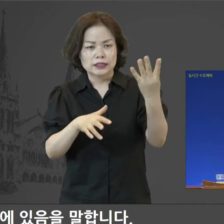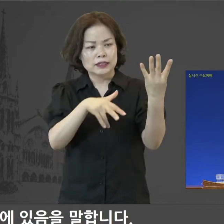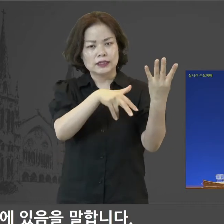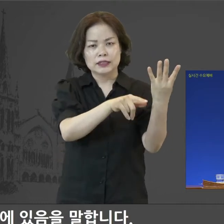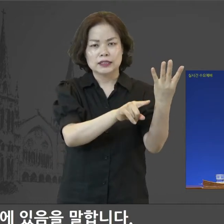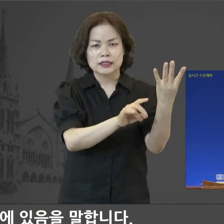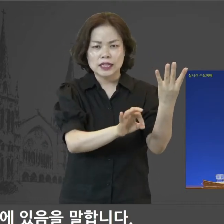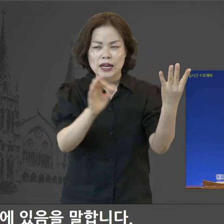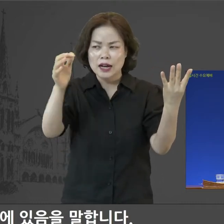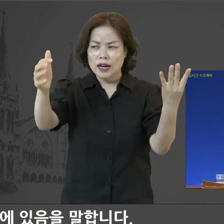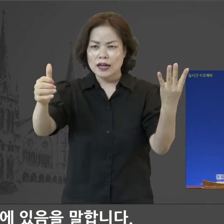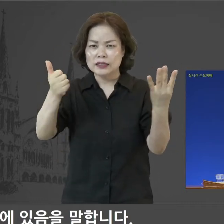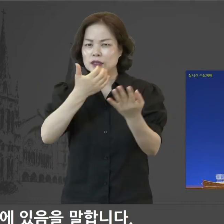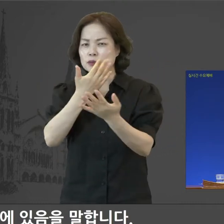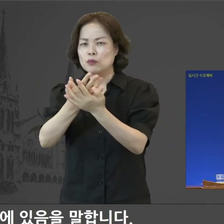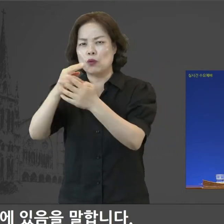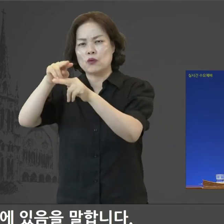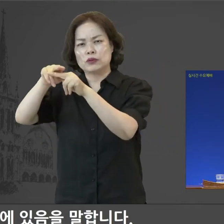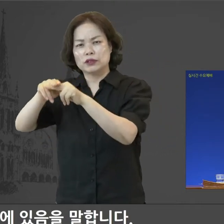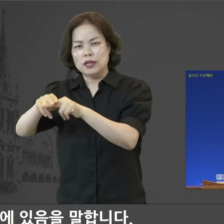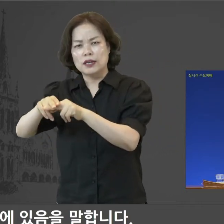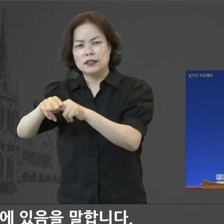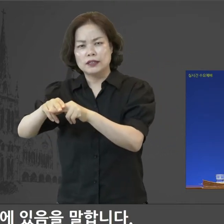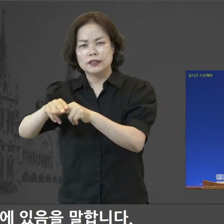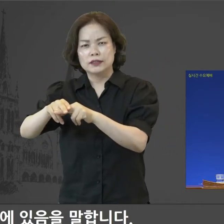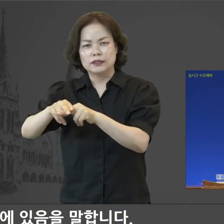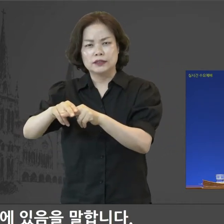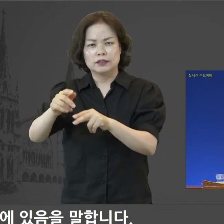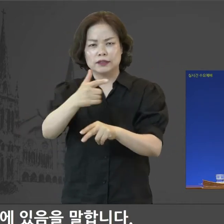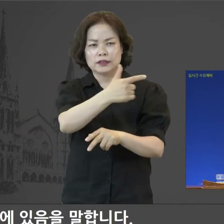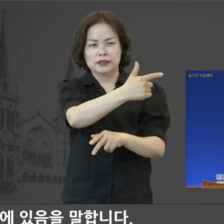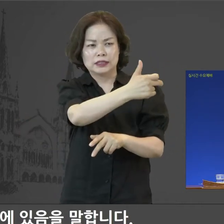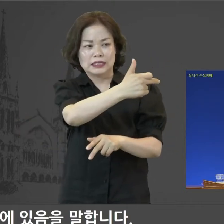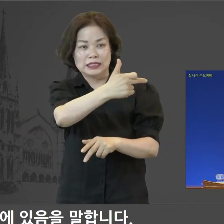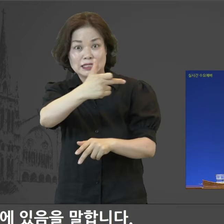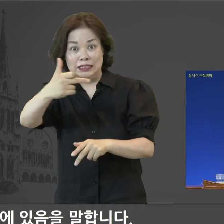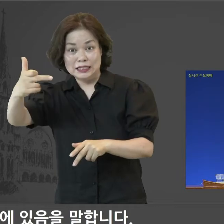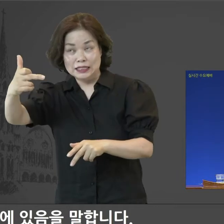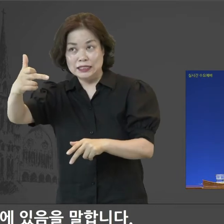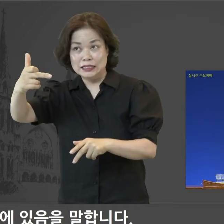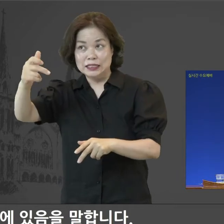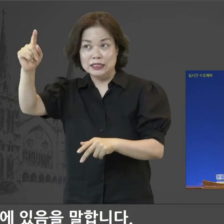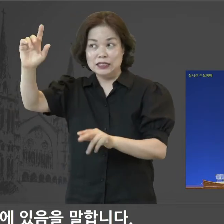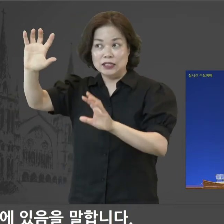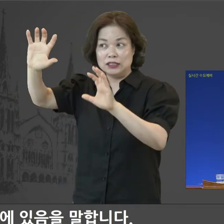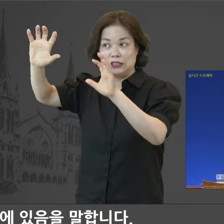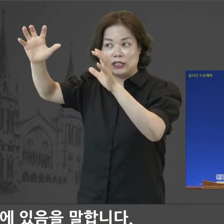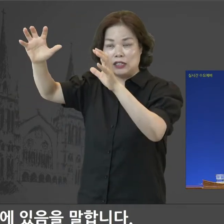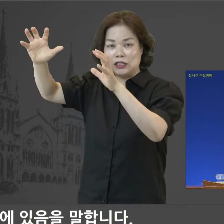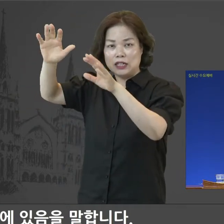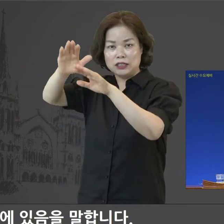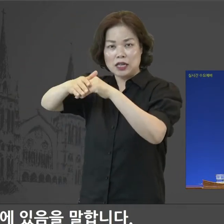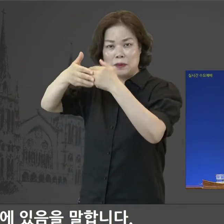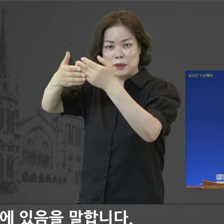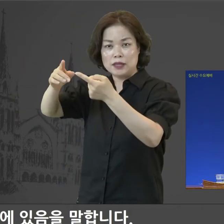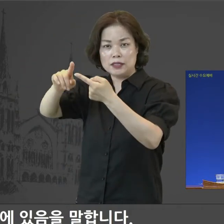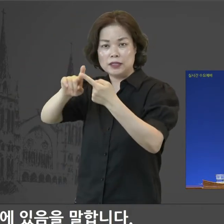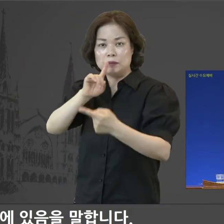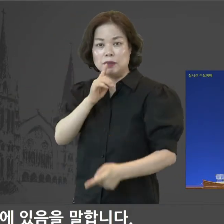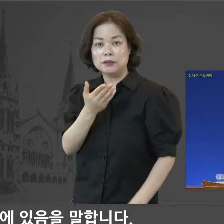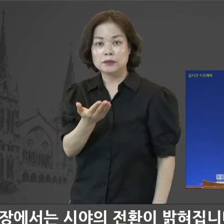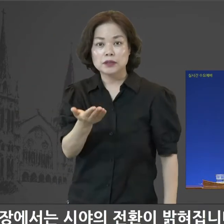4장에서는 하나님의 보좌에 대한 어떤 장엄한 광경, 천상의 예배, 여기에 대해 이야기를 하고